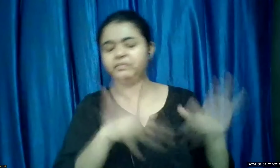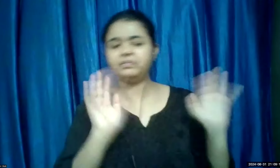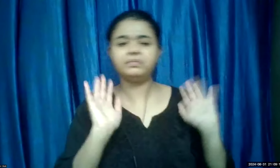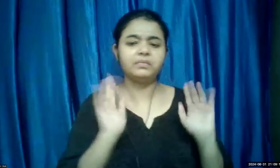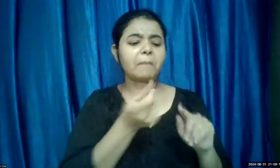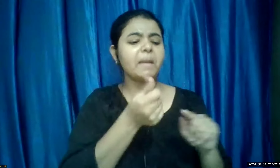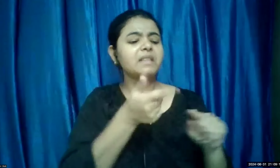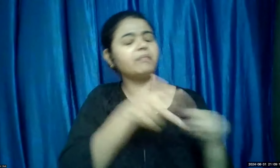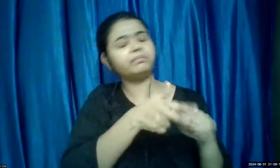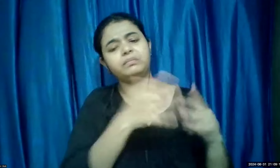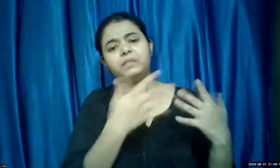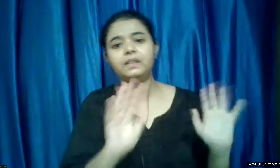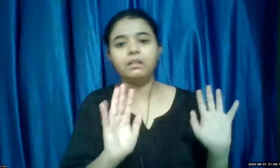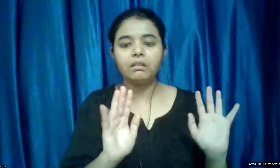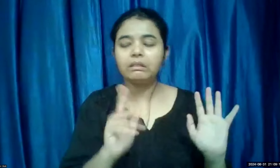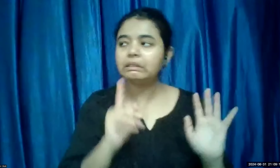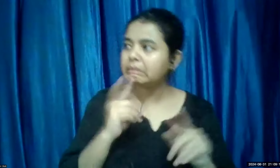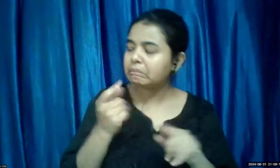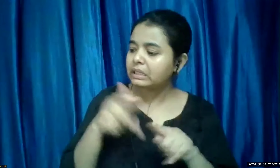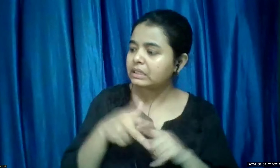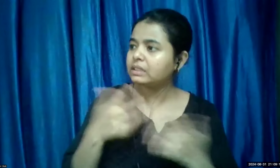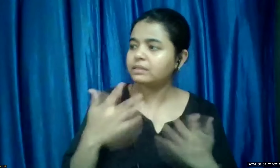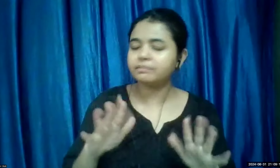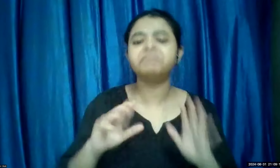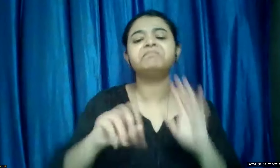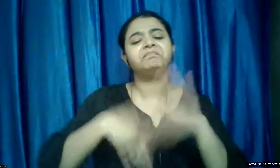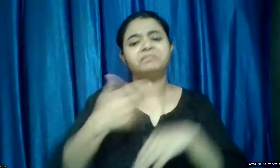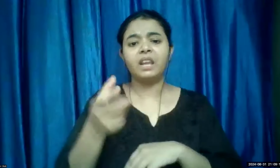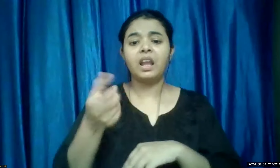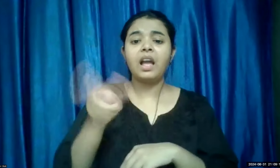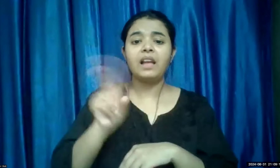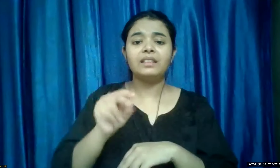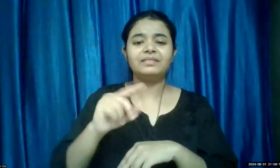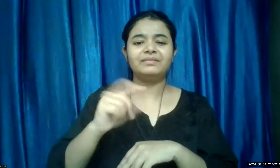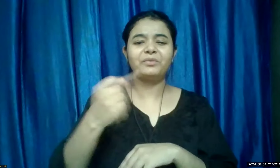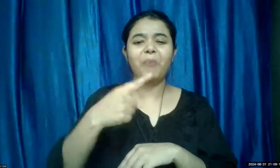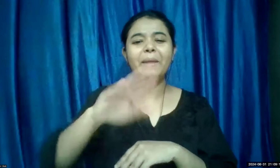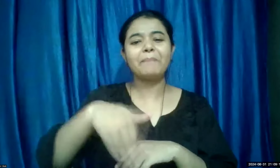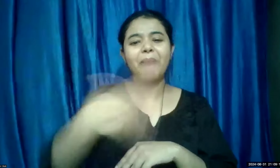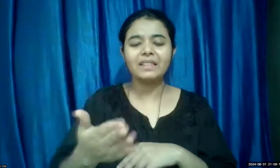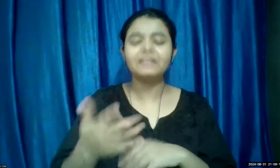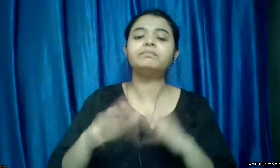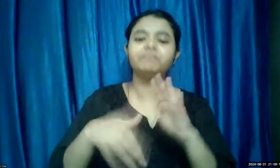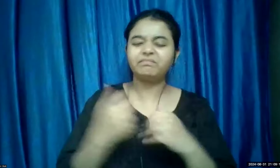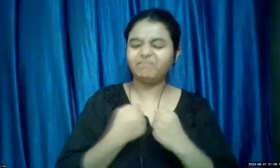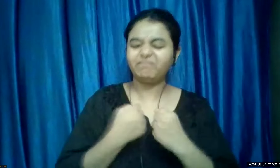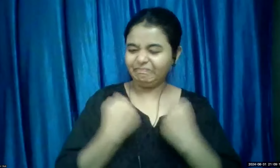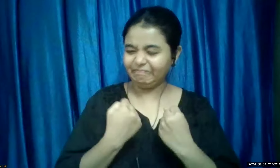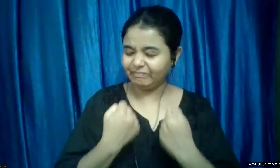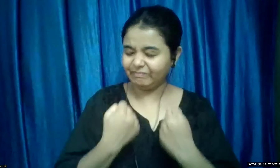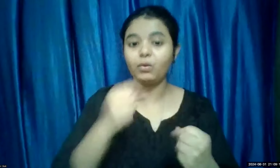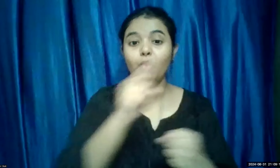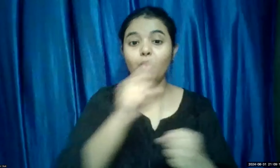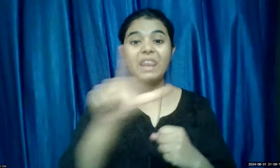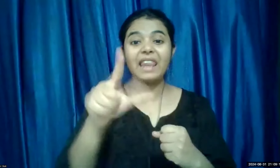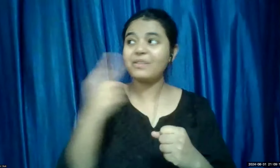फिर अगले महीने आपने बहुत मेहनत लगाई और आपने पूरा 1 लाख रुपए का अपना लक्ष्य को पार कर लिया।